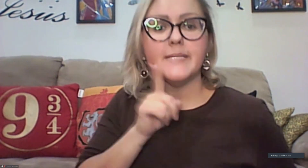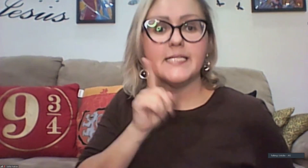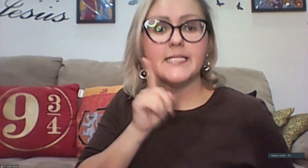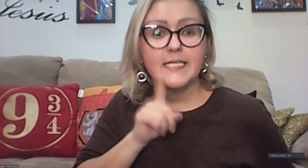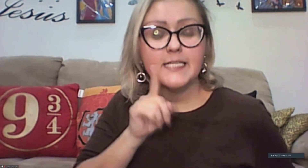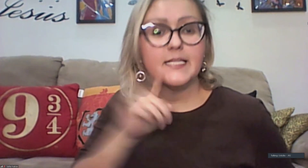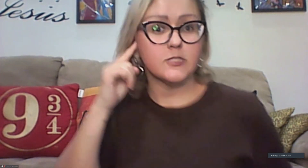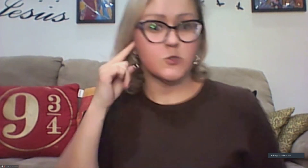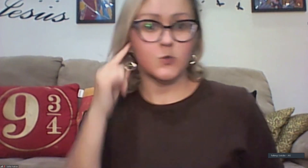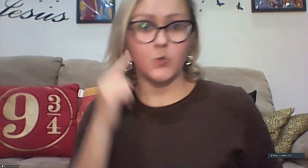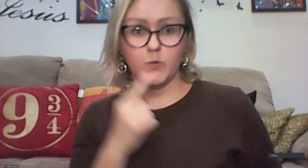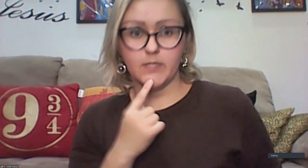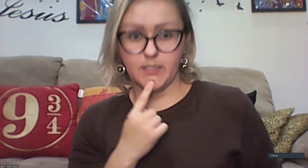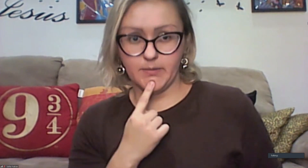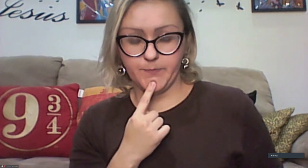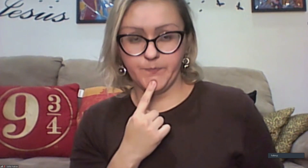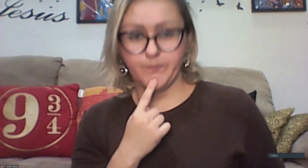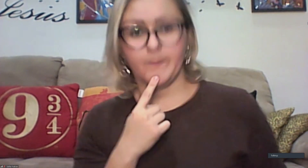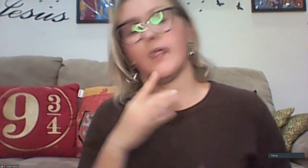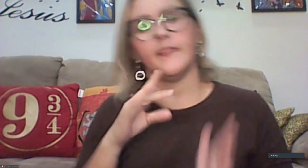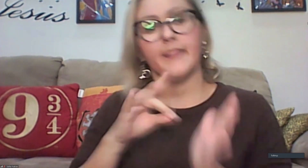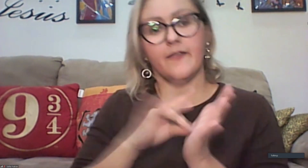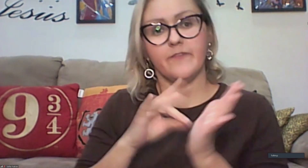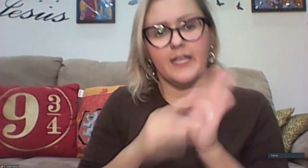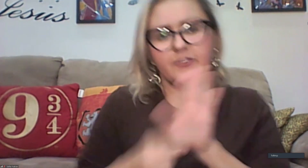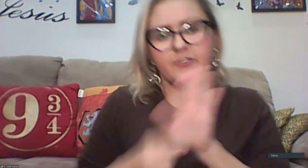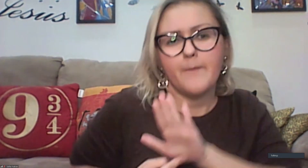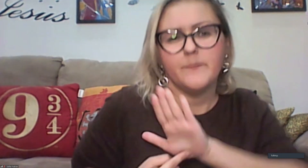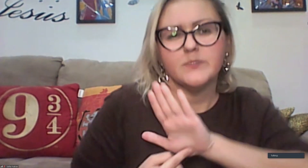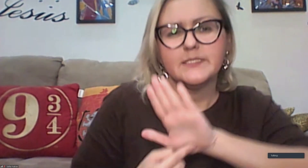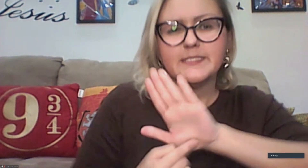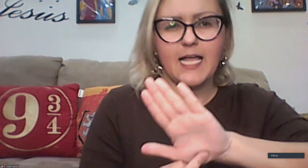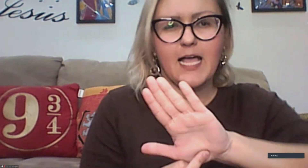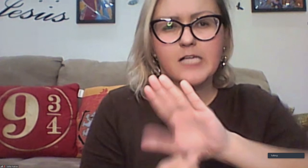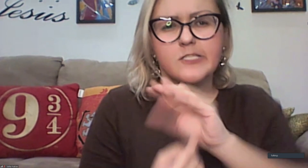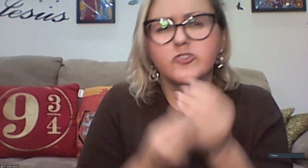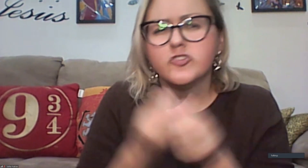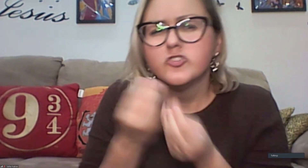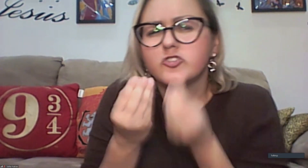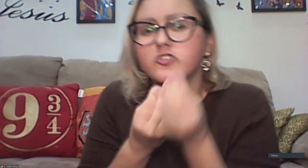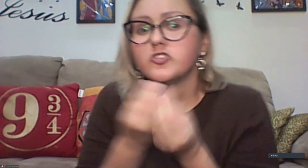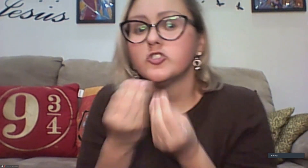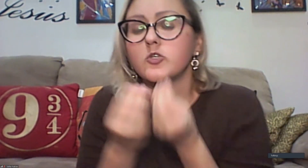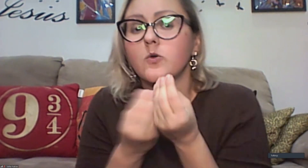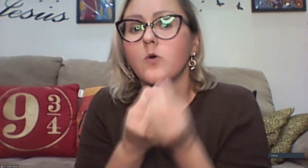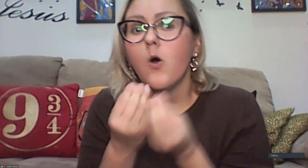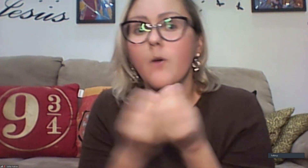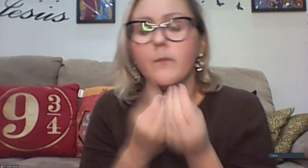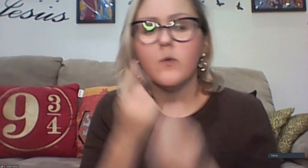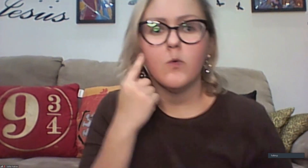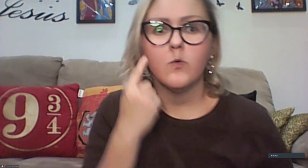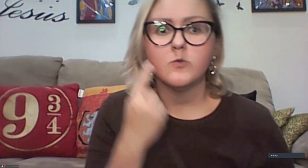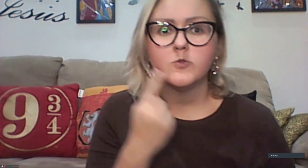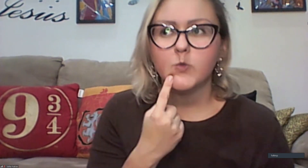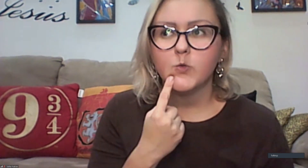americana surda, na verdade ela mostra a questão da sensibilidade surda,